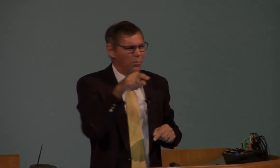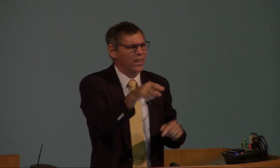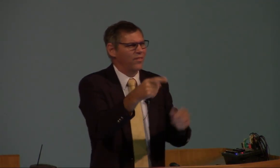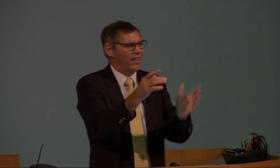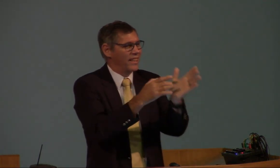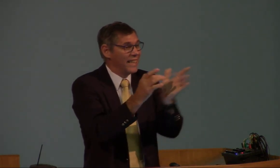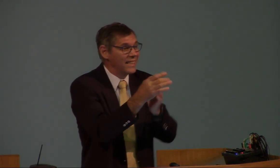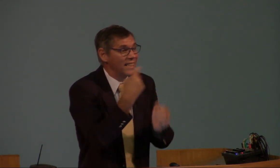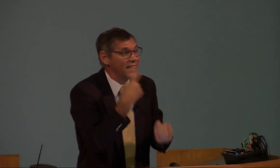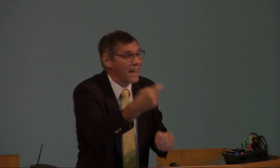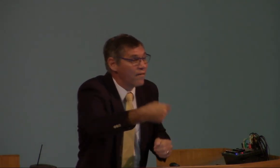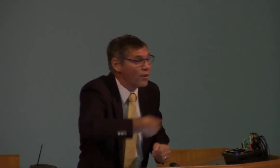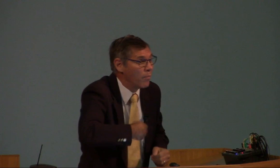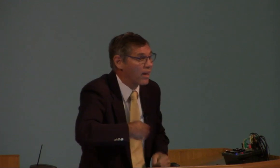wat Jesus sê vir my.